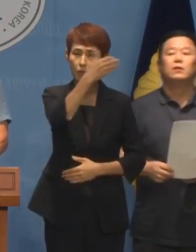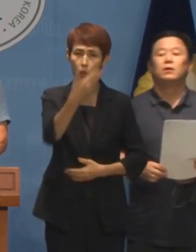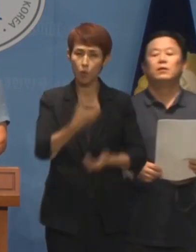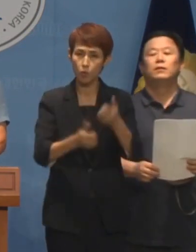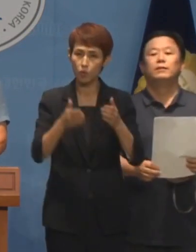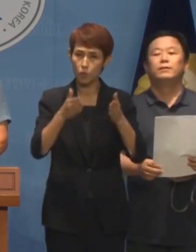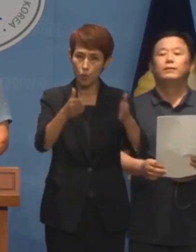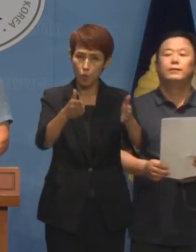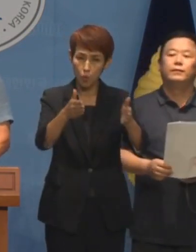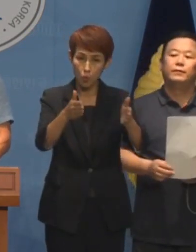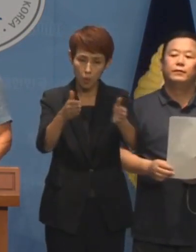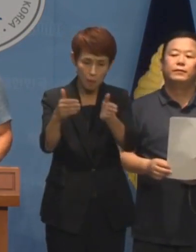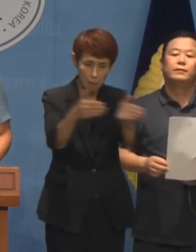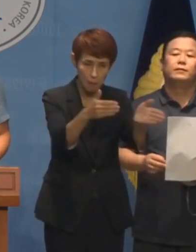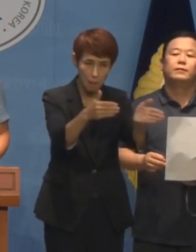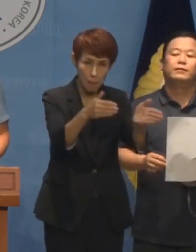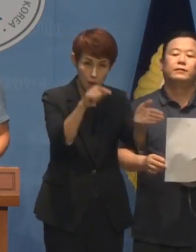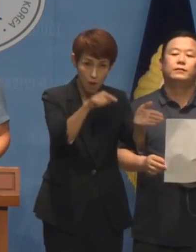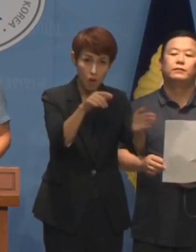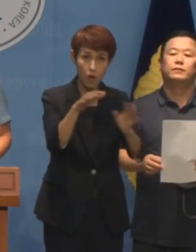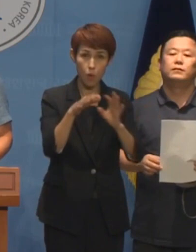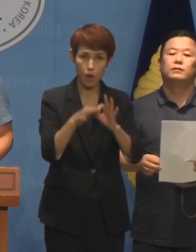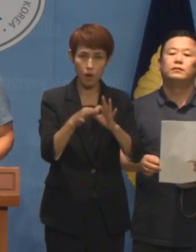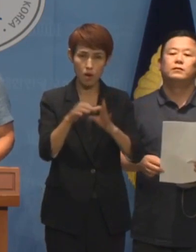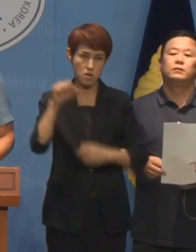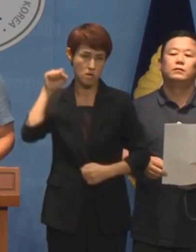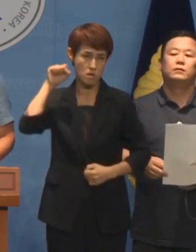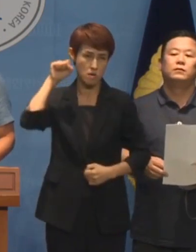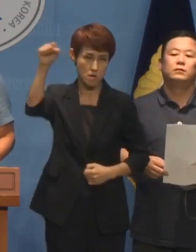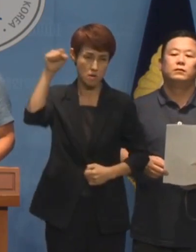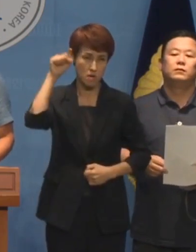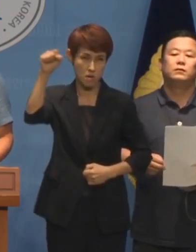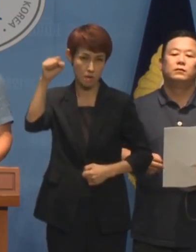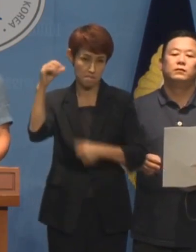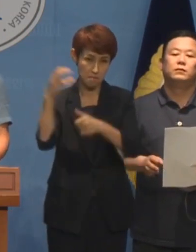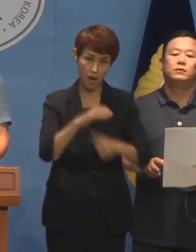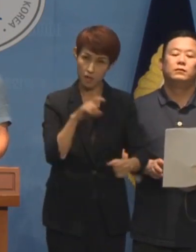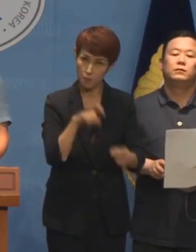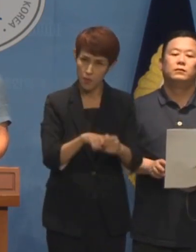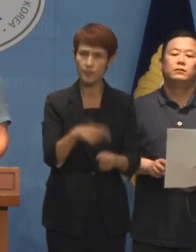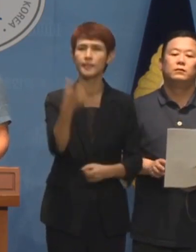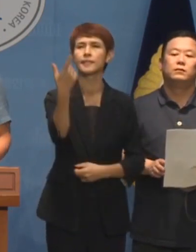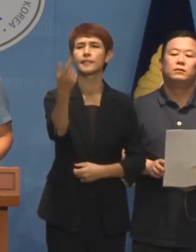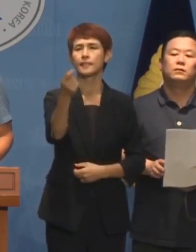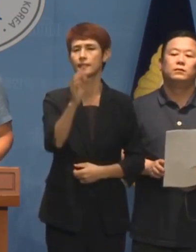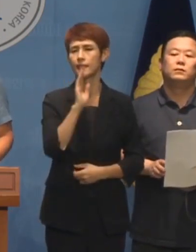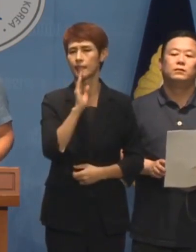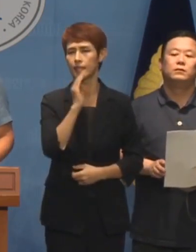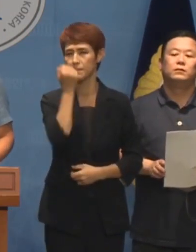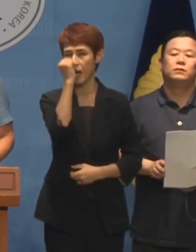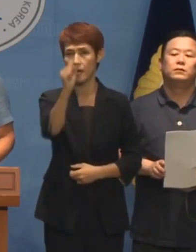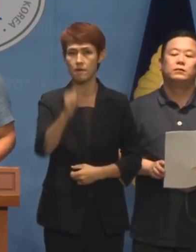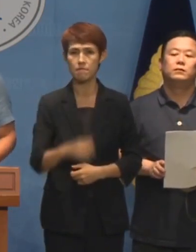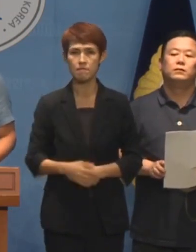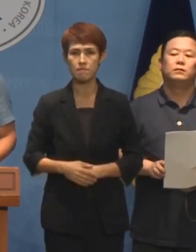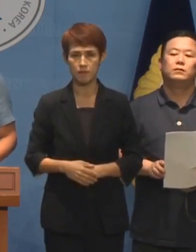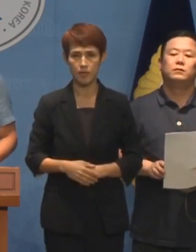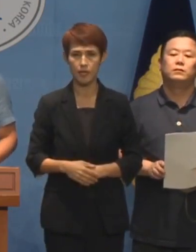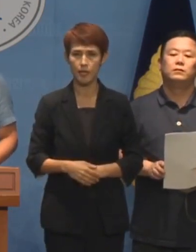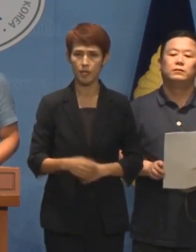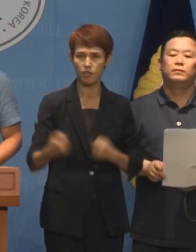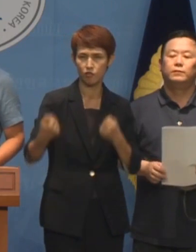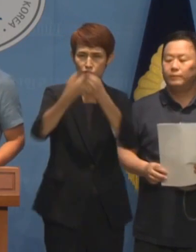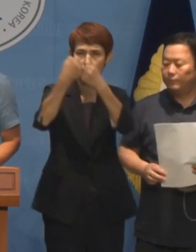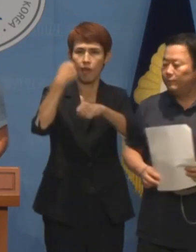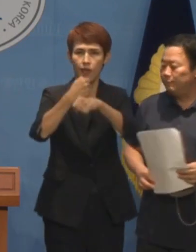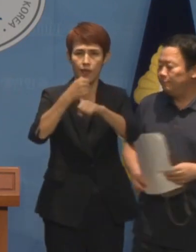종점 변경 이것에 대한 우리 투쟁을 무력화하기 위한 의도라고 생각하고 더욱더 단호한 자세로 투쟁해 나갈 것을